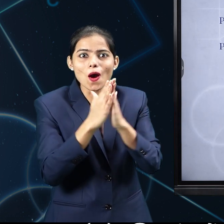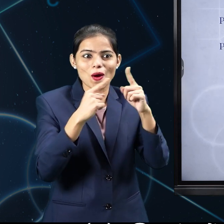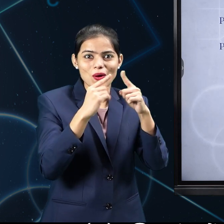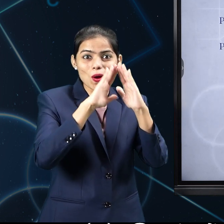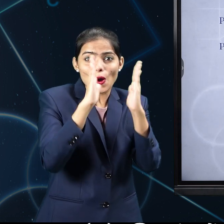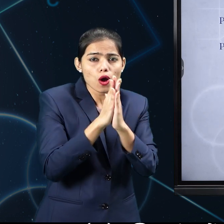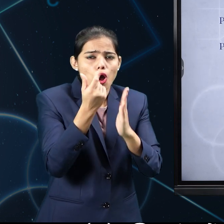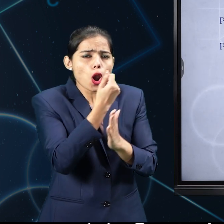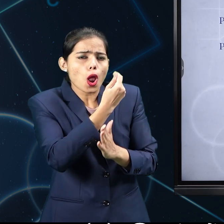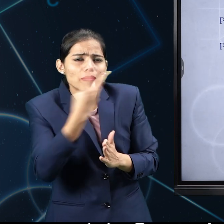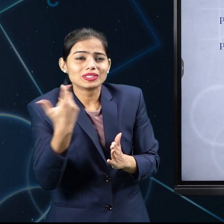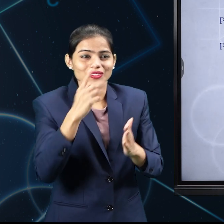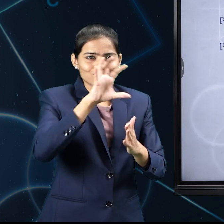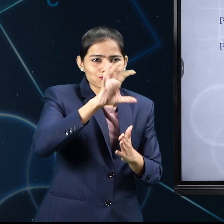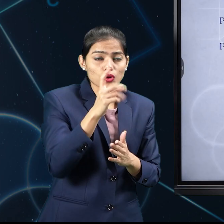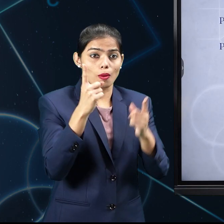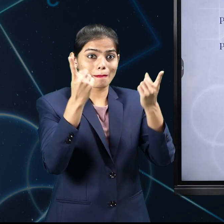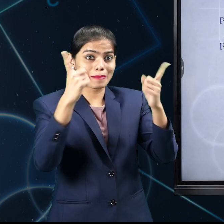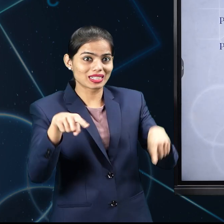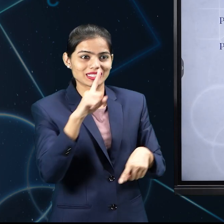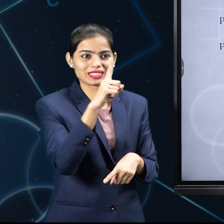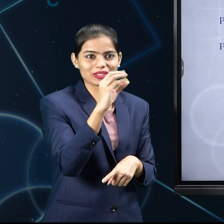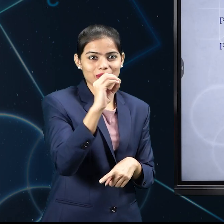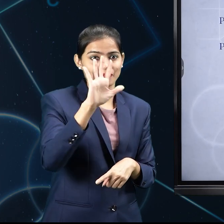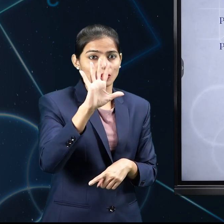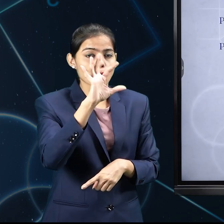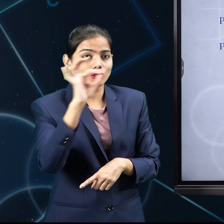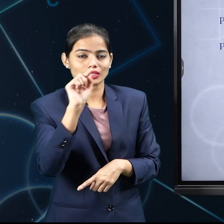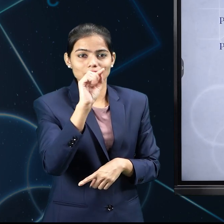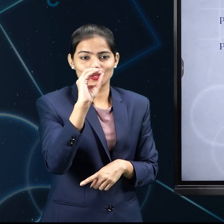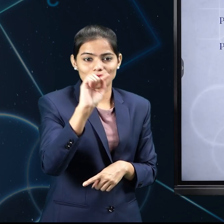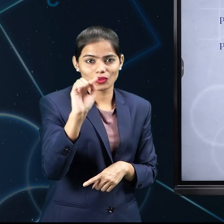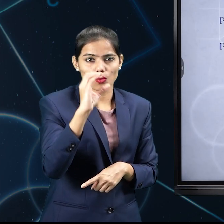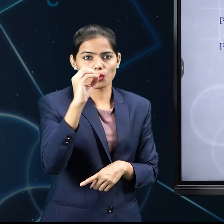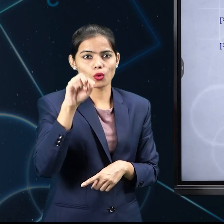भागिले एकूण फिरवण्याची संख्या 105/500